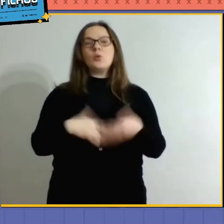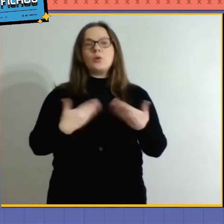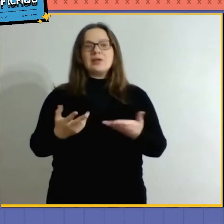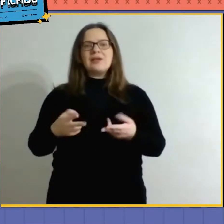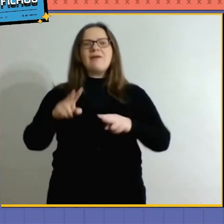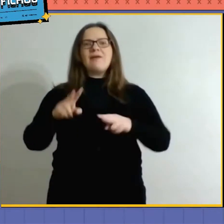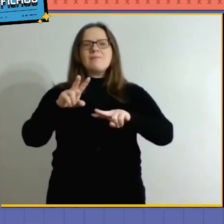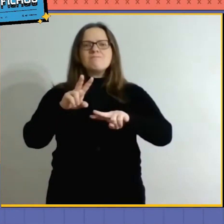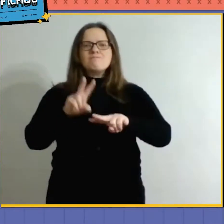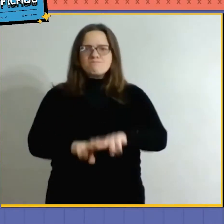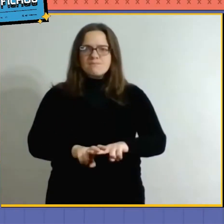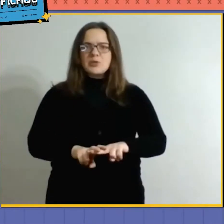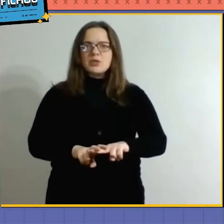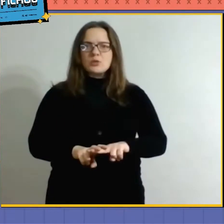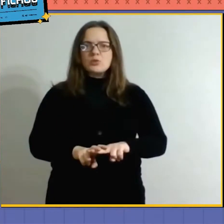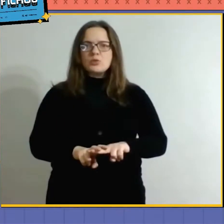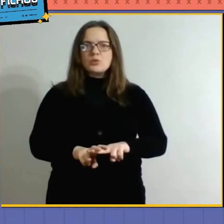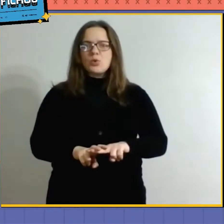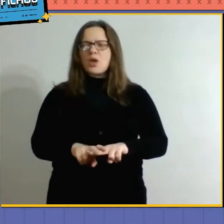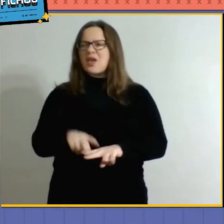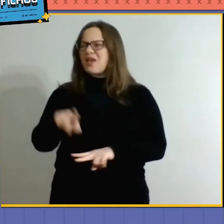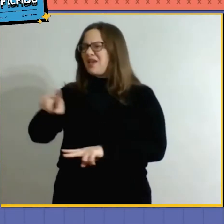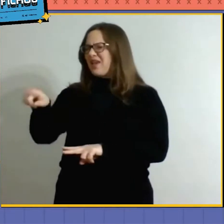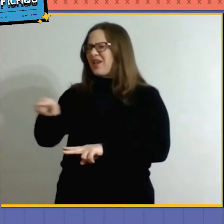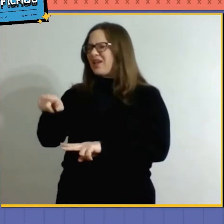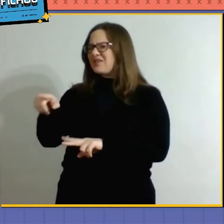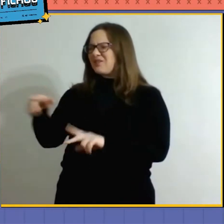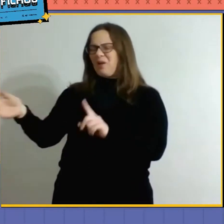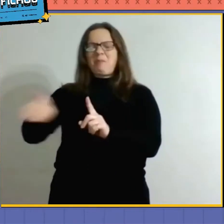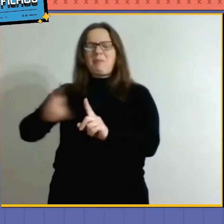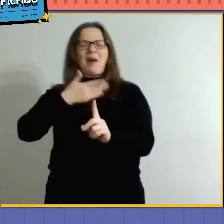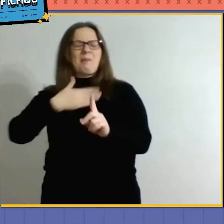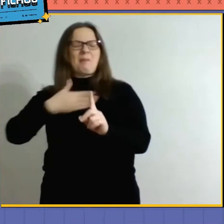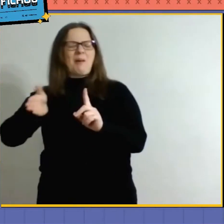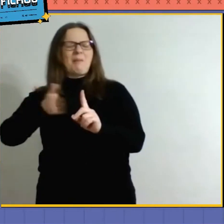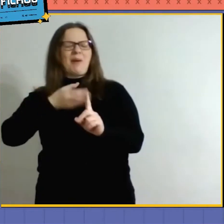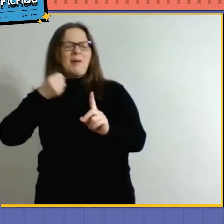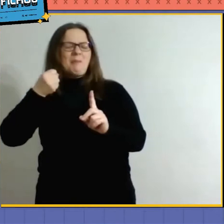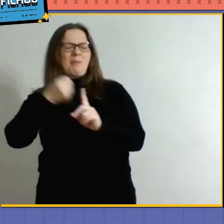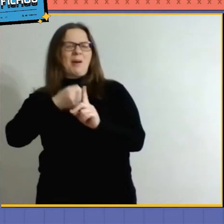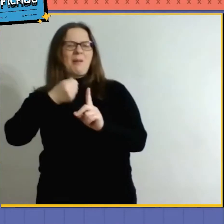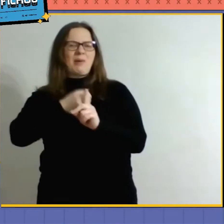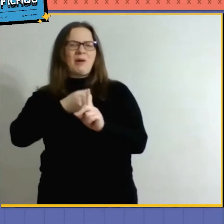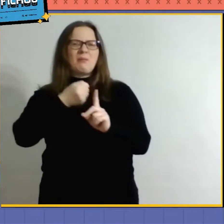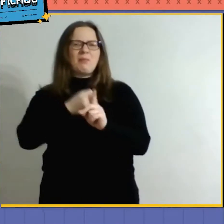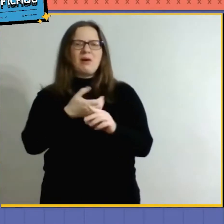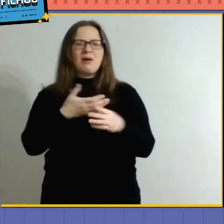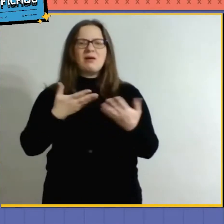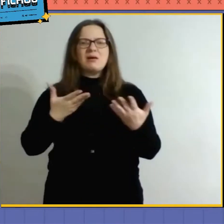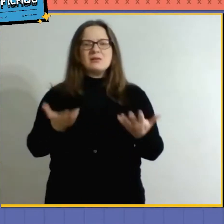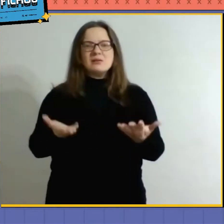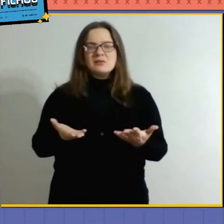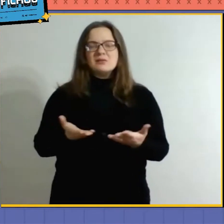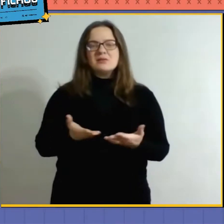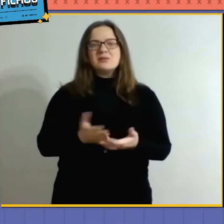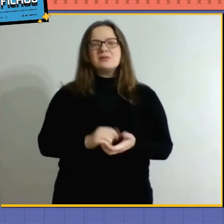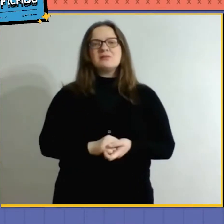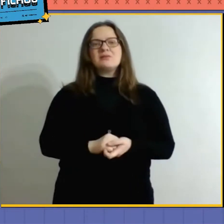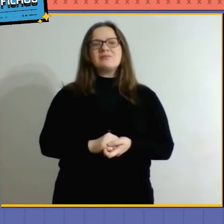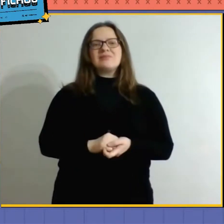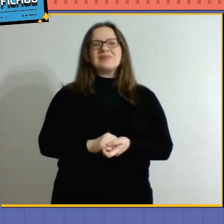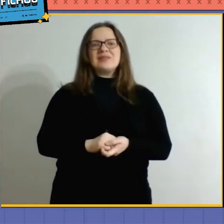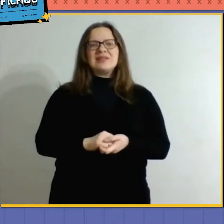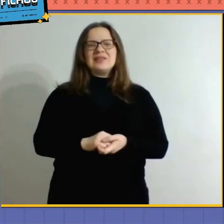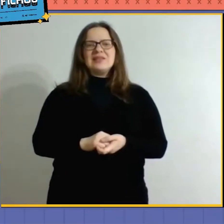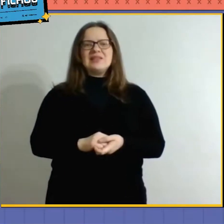e os seus colegas batiam nele net outros colegas que estavam lá presos também e batiam Nele até chegava a sangrar